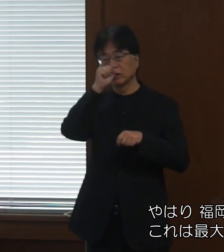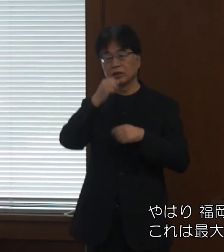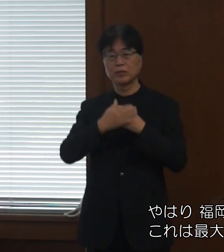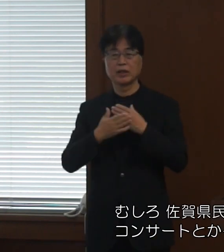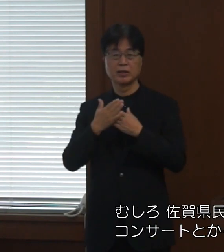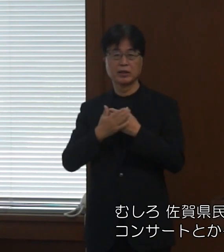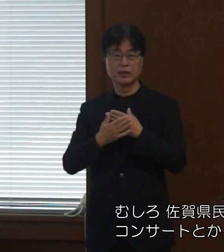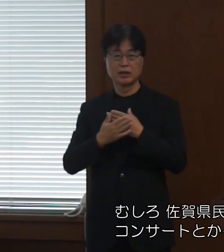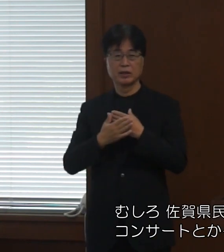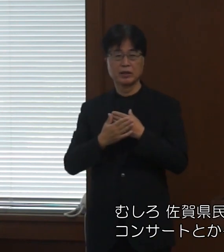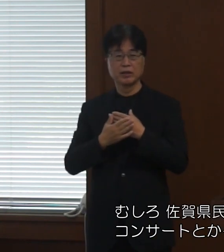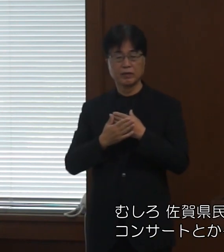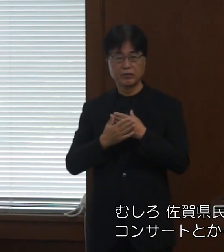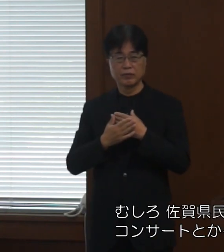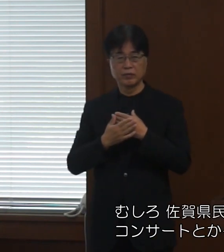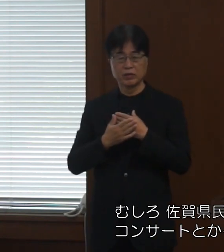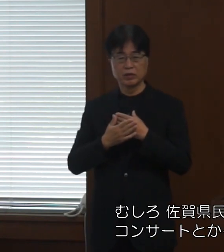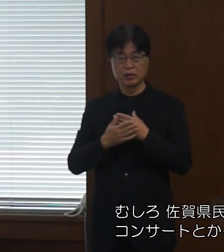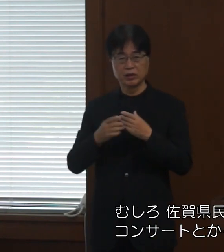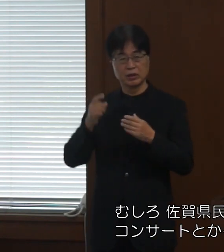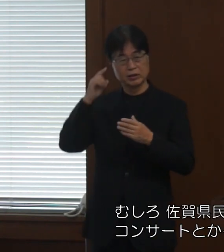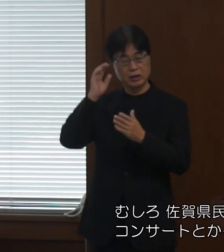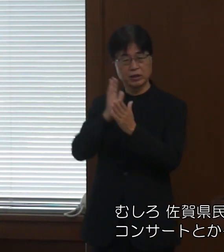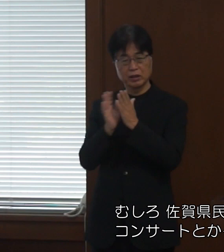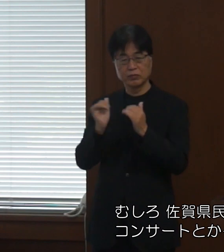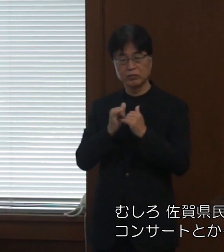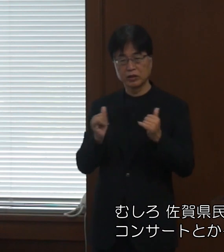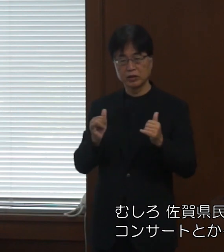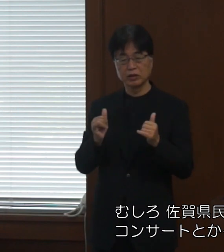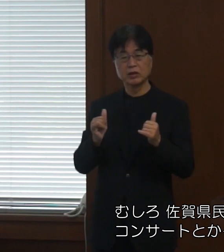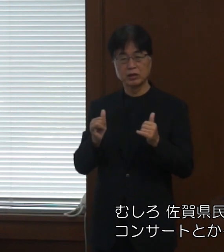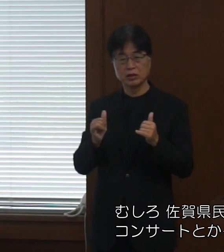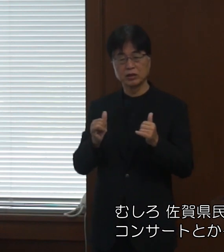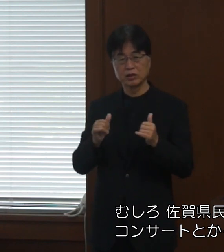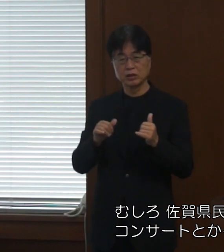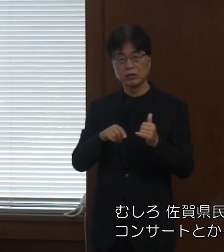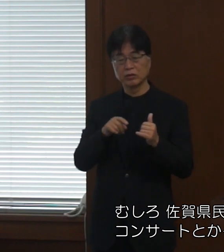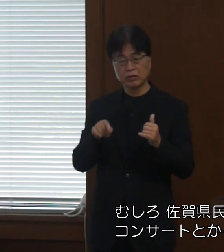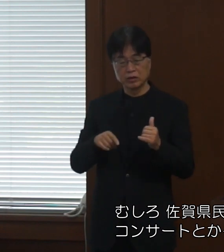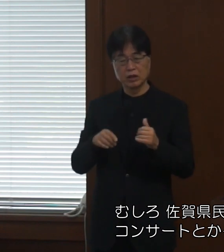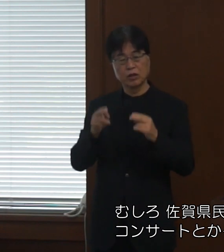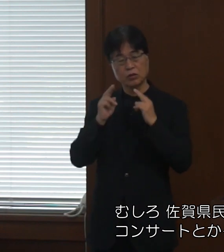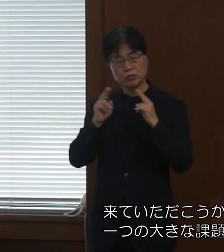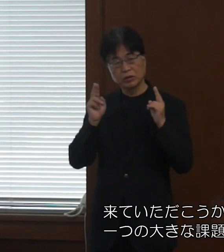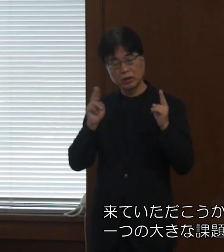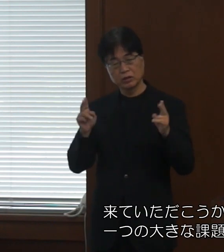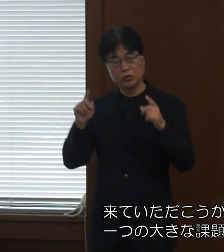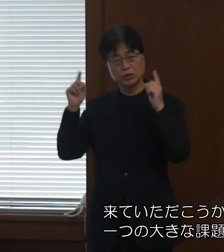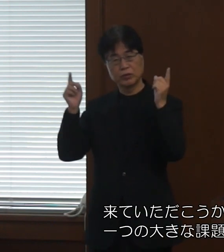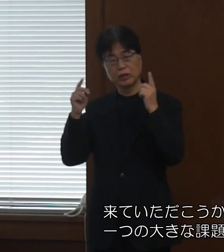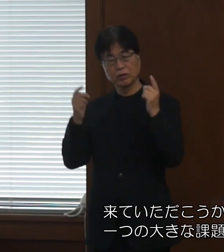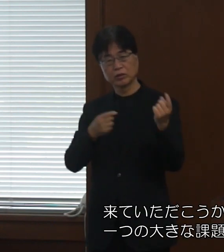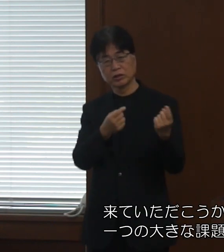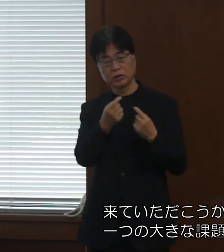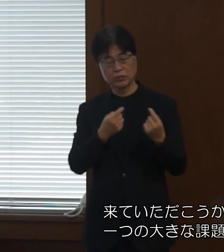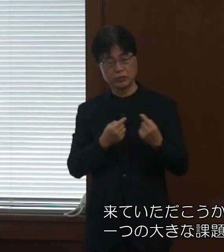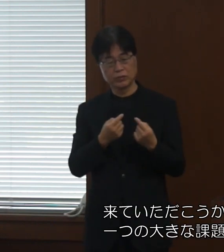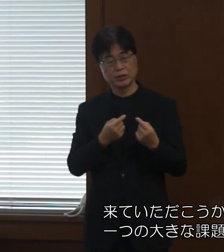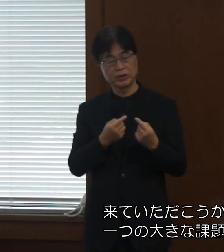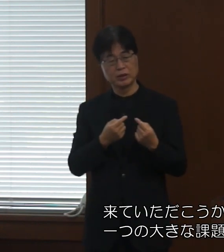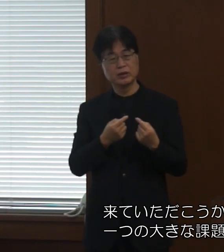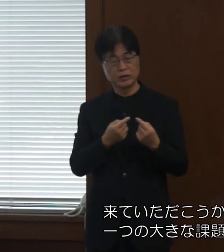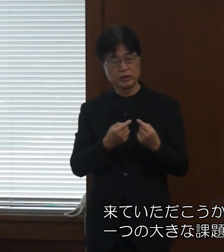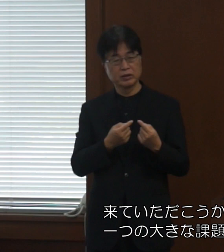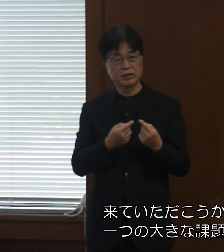てむしろ佐賀県民の皆さん方にどうやってコンサートとかイベントに来ていただこうかっていうのは一つの